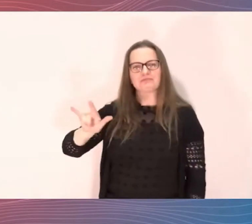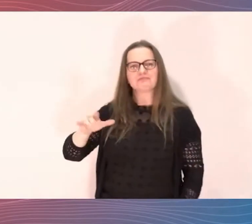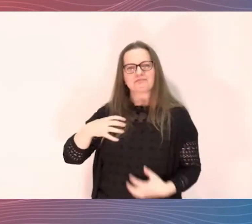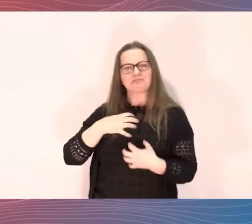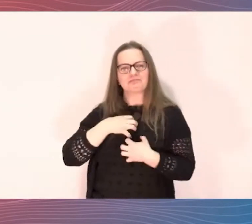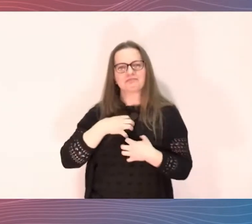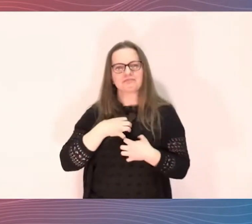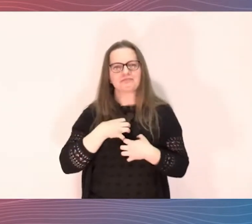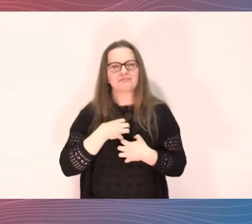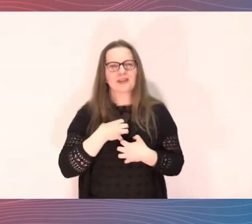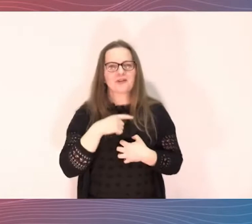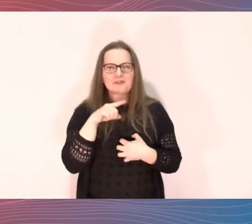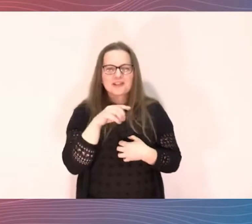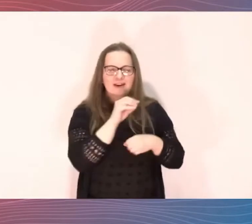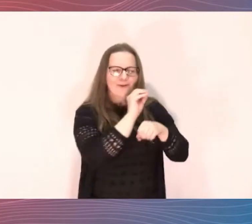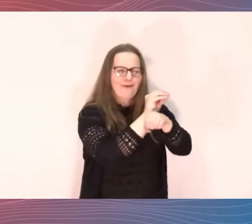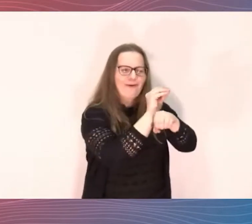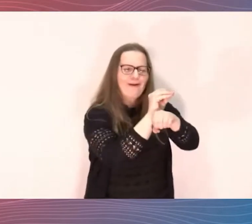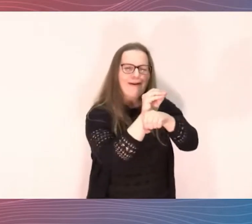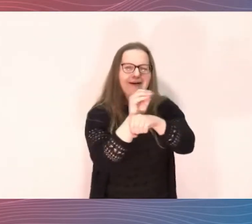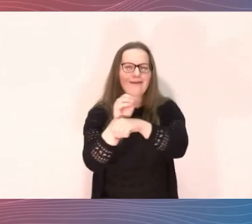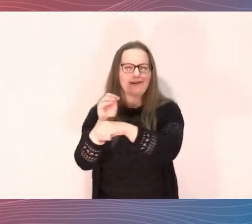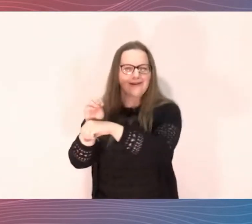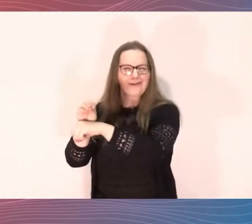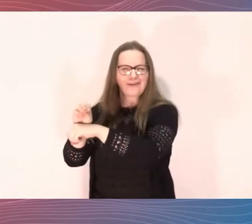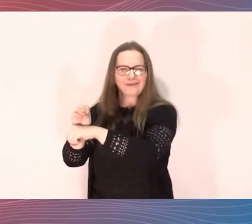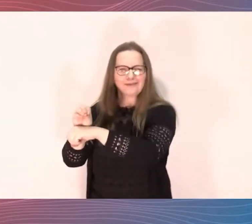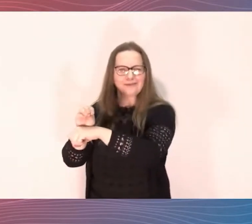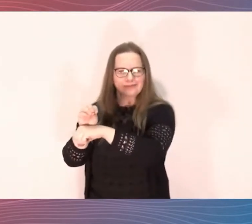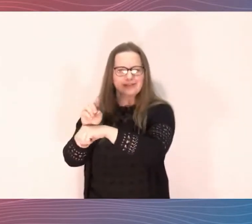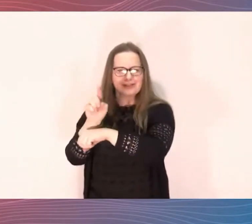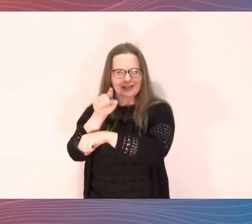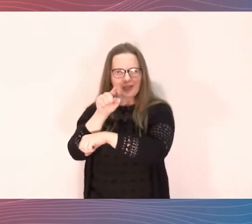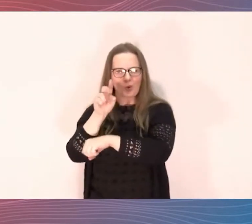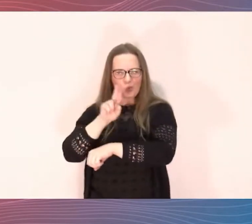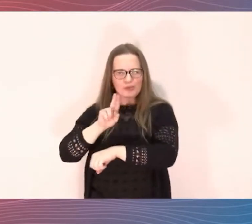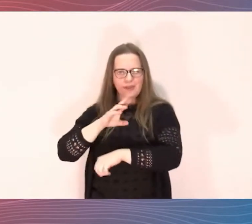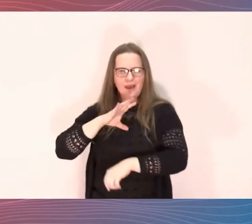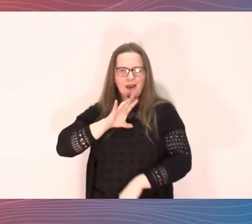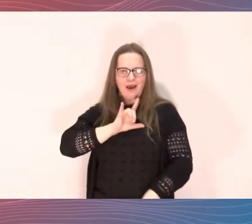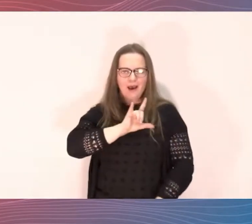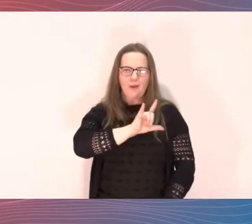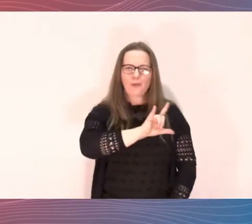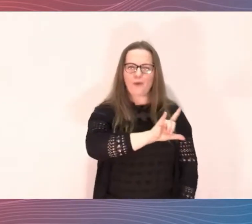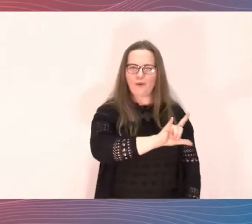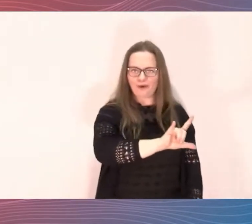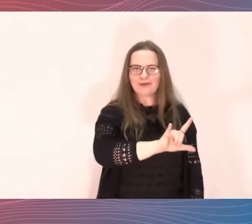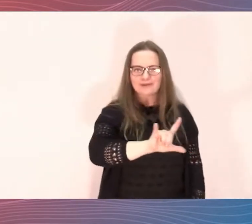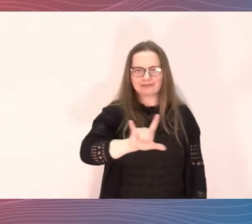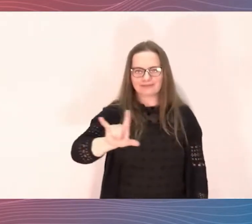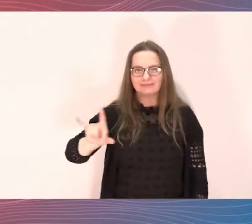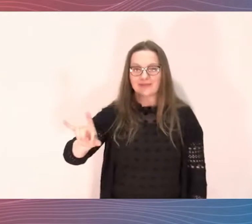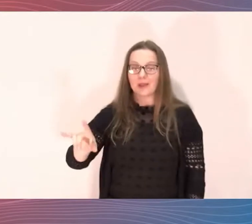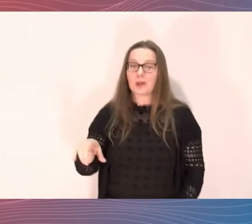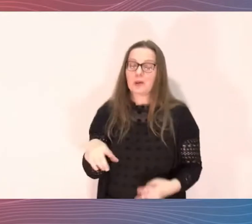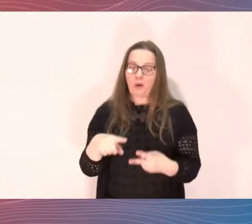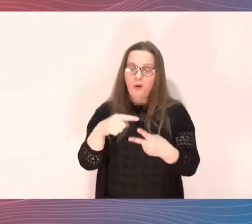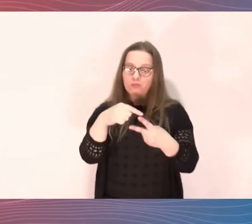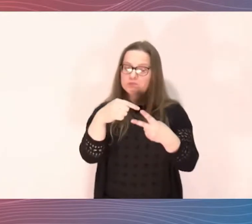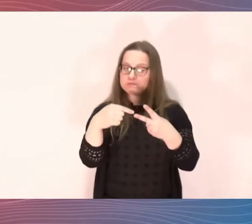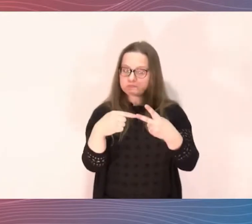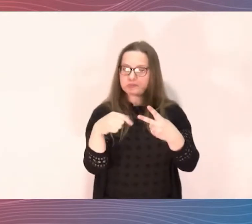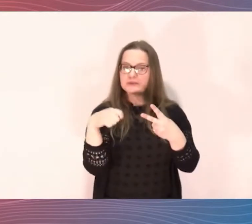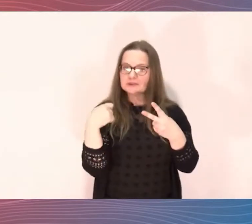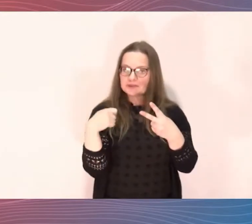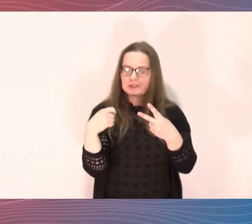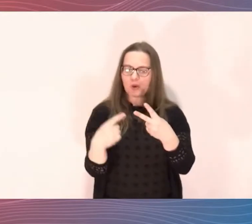pessoas que você está cuidando. Irmãos, a fé vem, o amor vem logo depois da fé, não é? Então